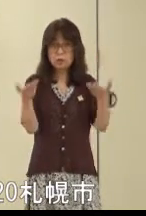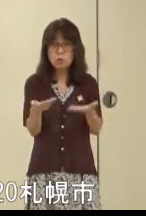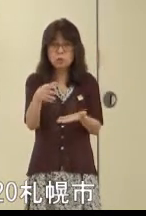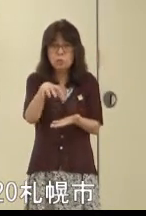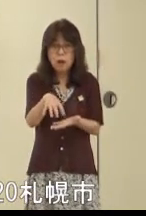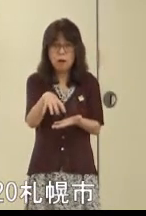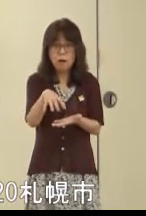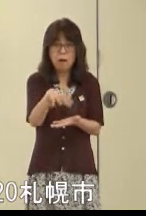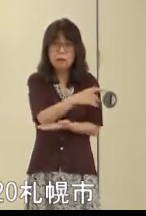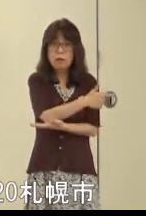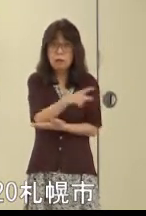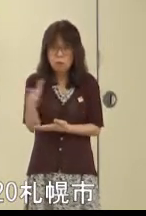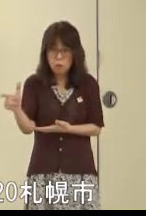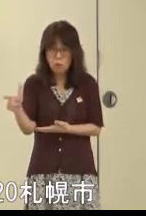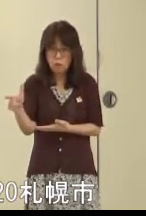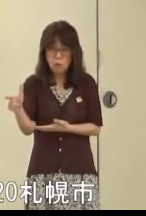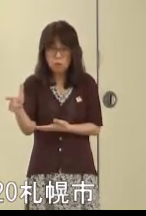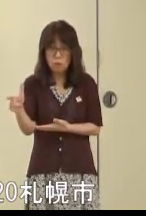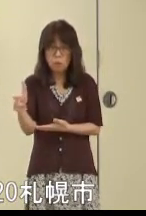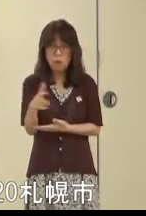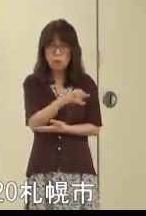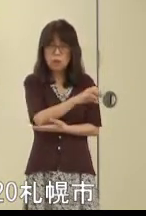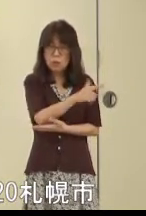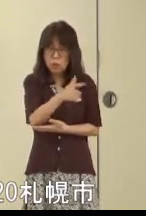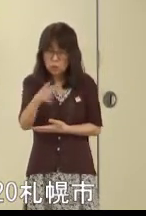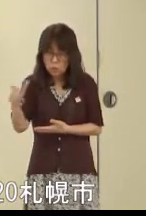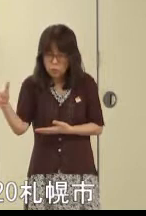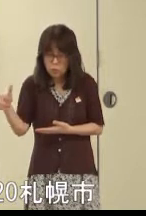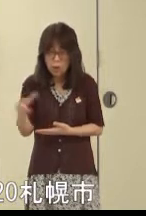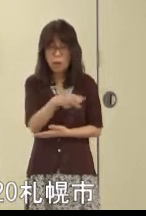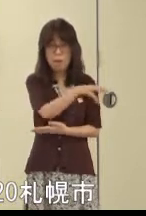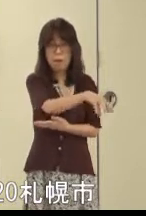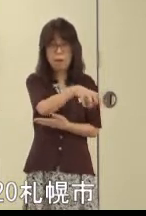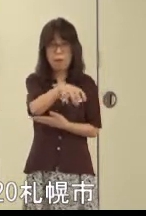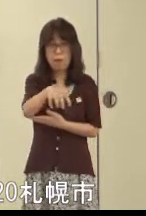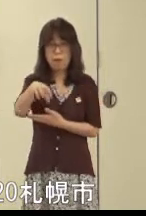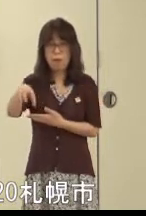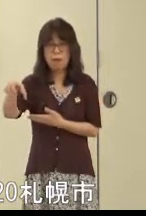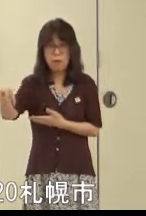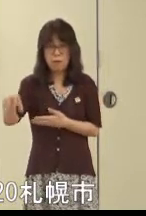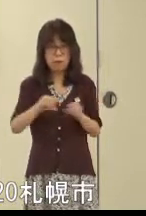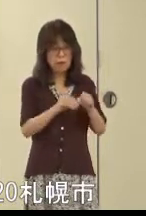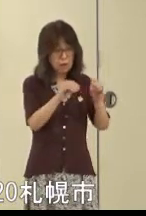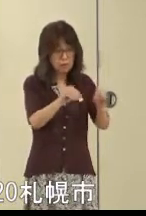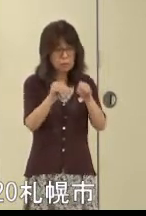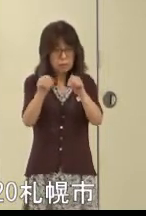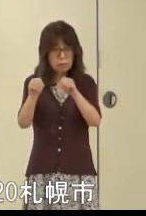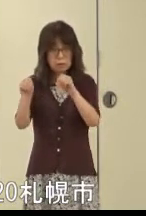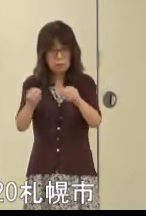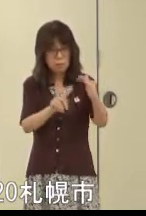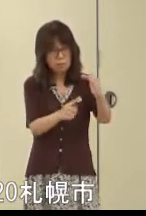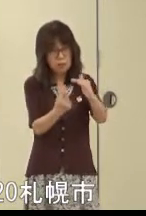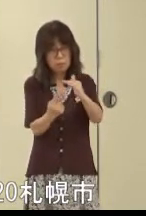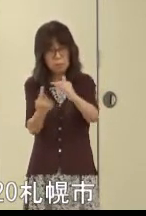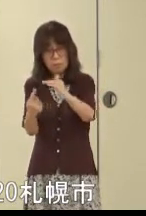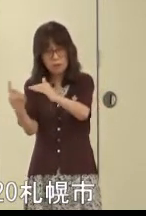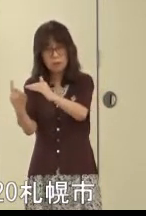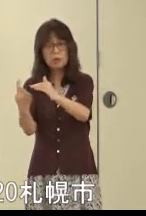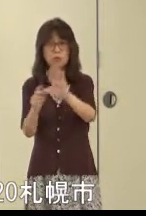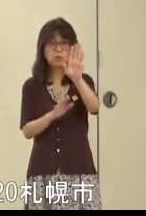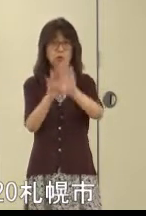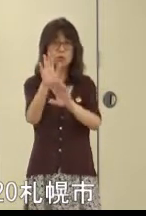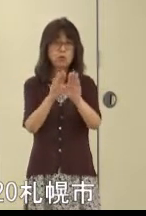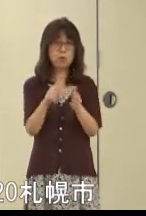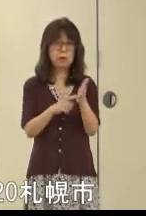でこういった様々な場での発生状況ということも出てきてござい